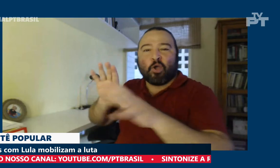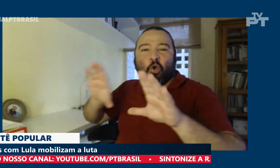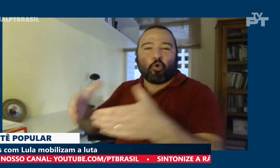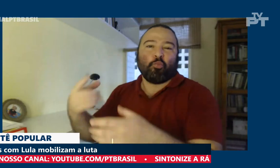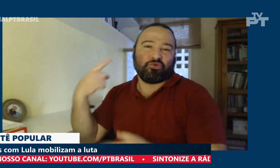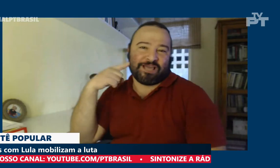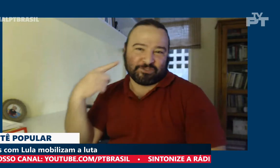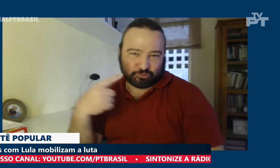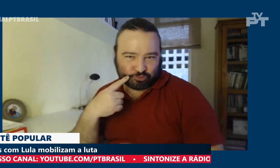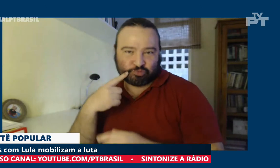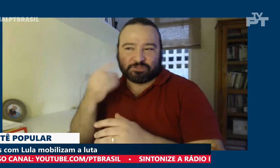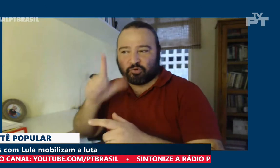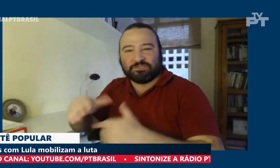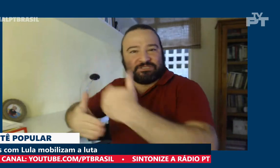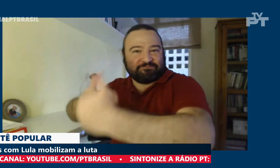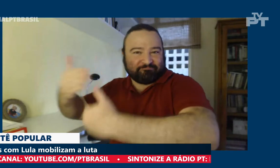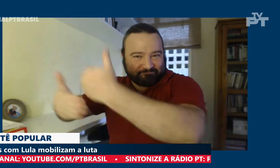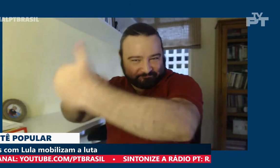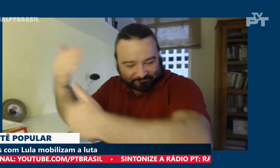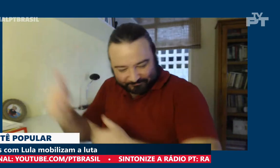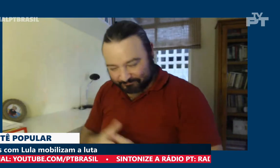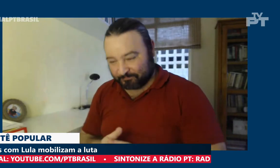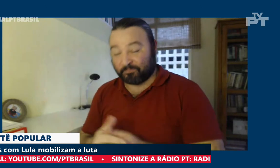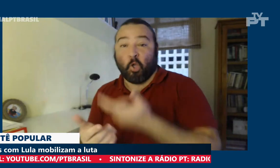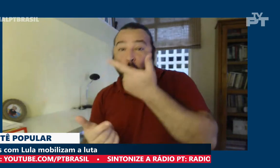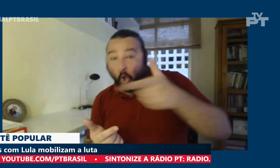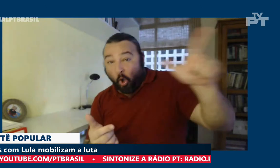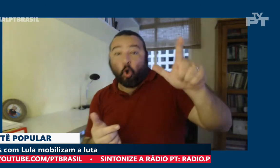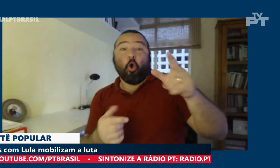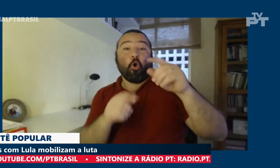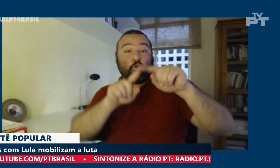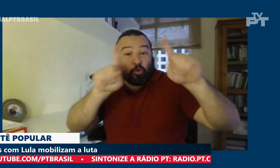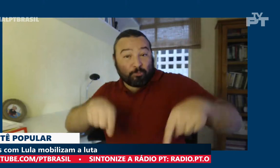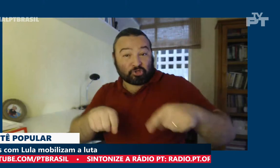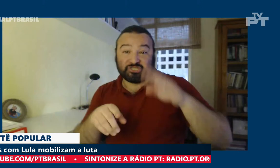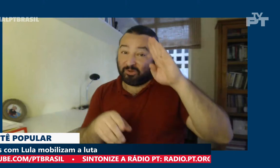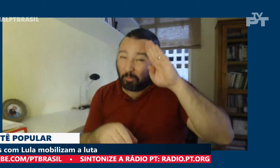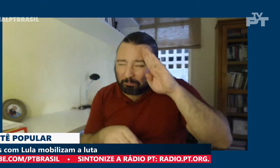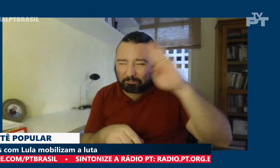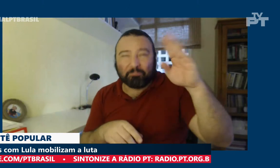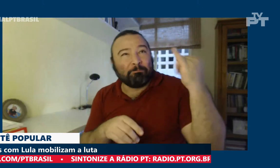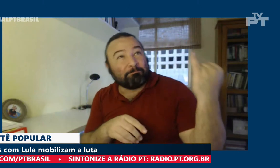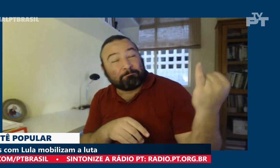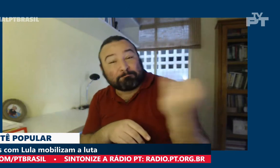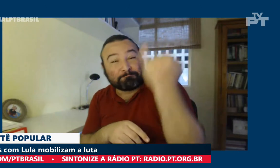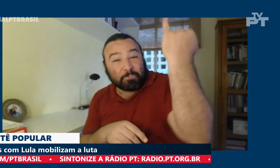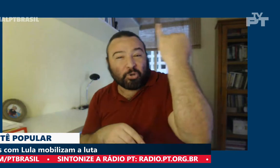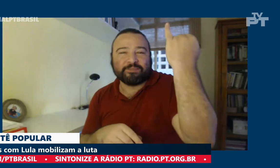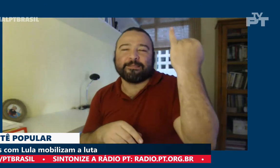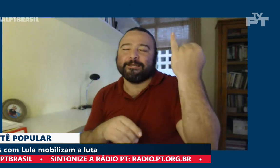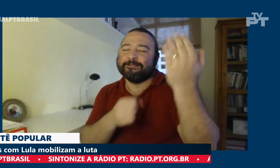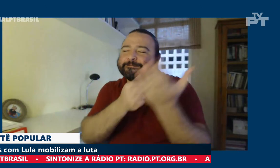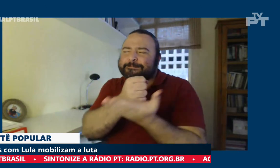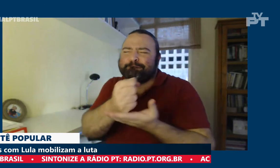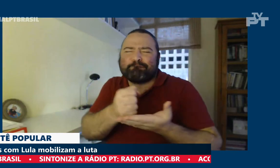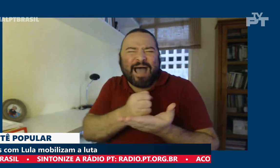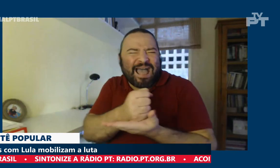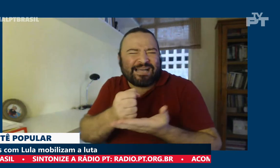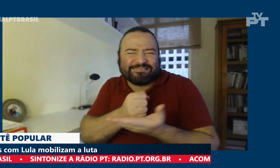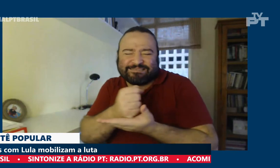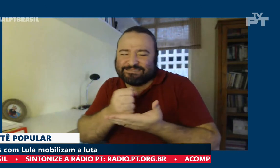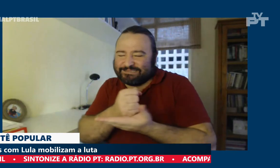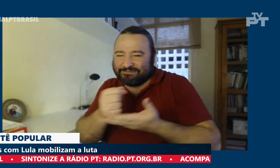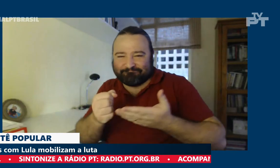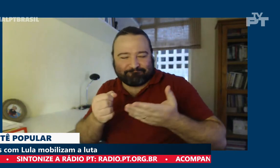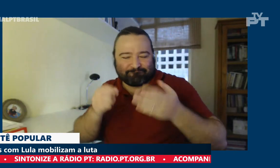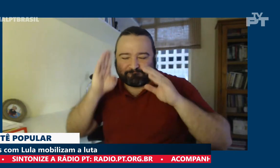de projetos, e a gente tem essas ligações com pessoas de outros estados. Então, eu